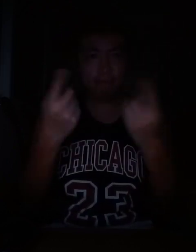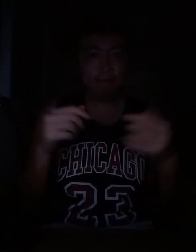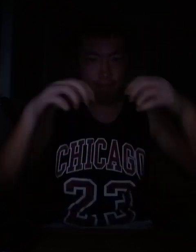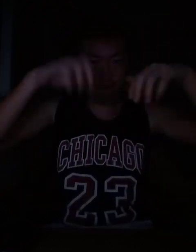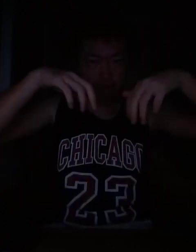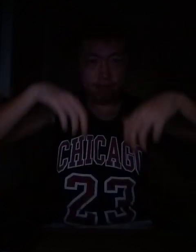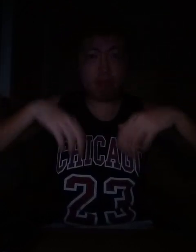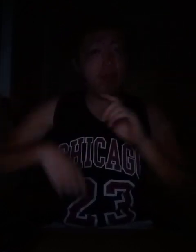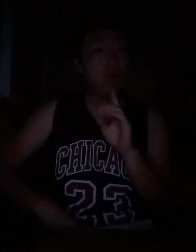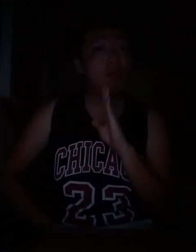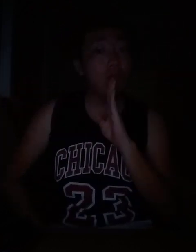내리고 있습니까?